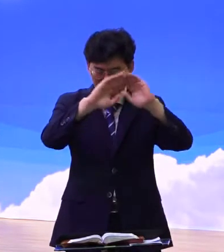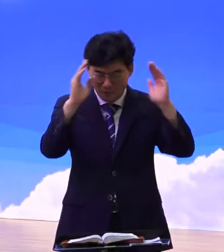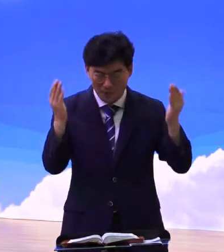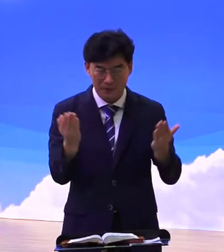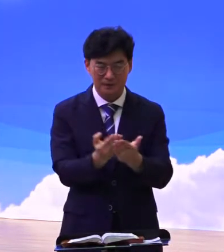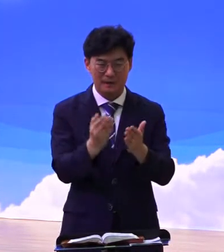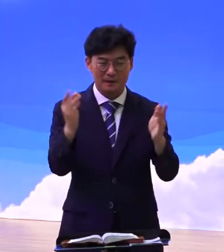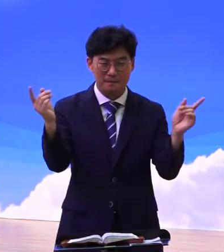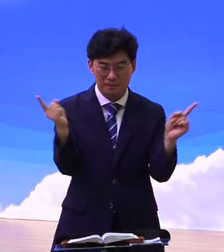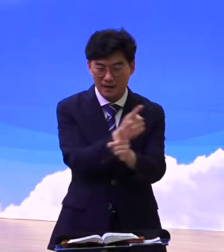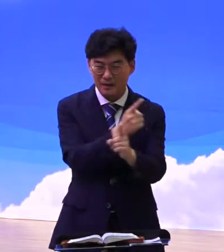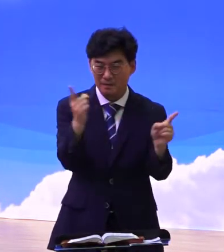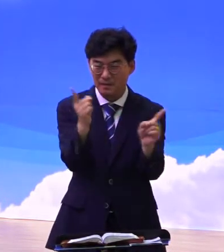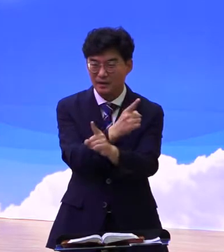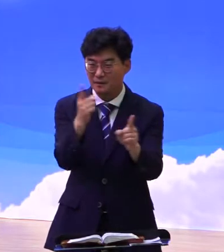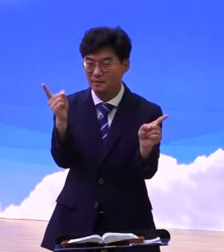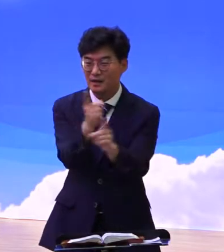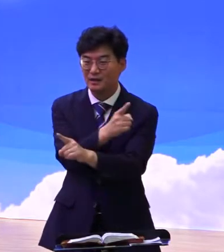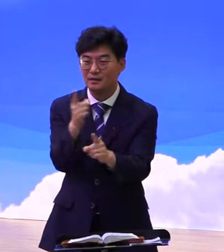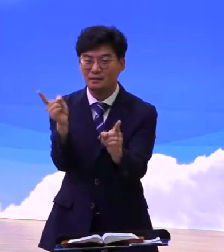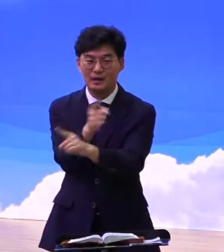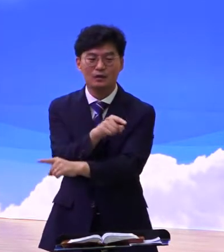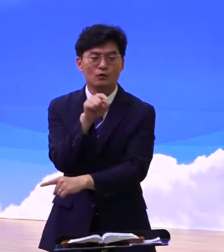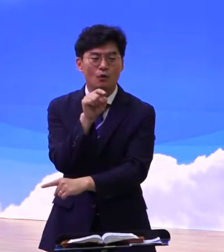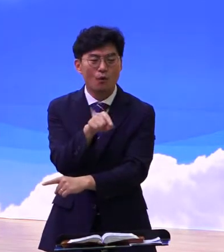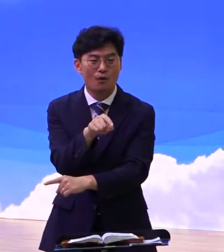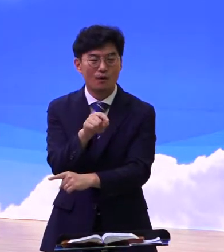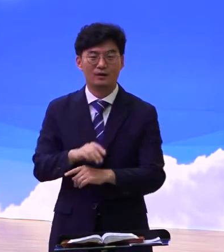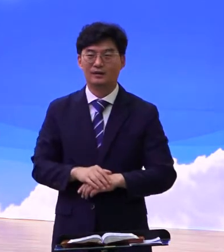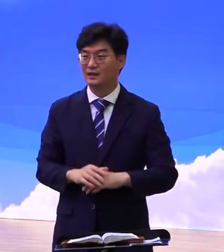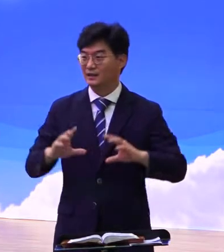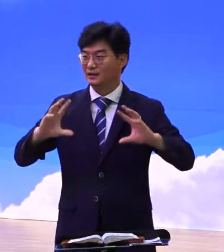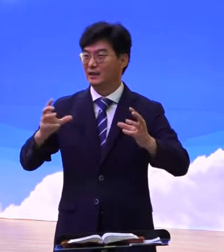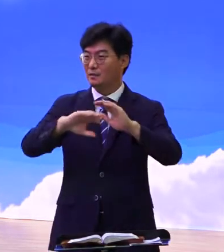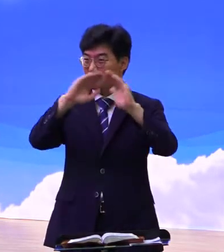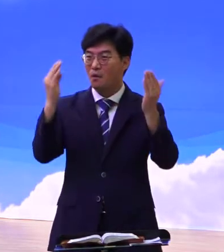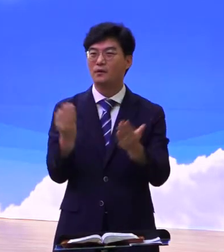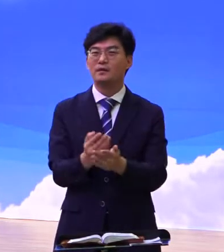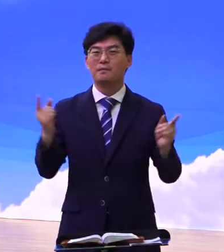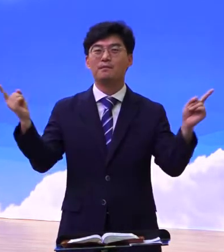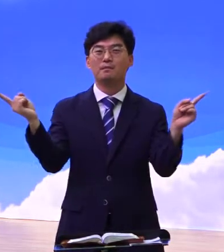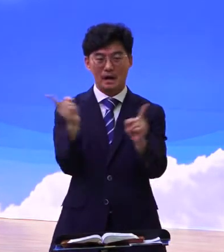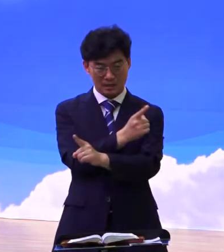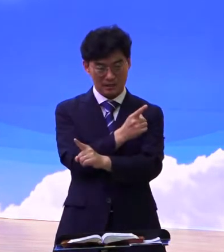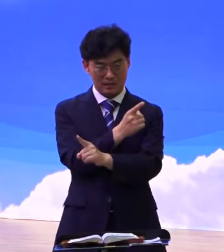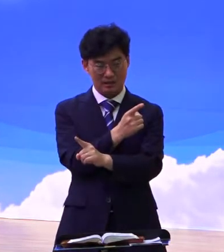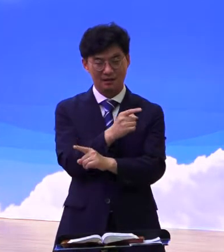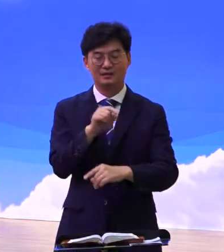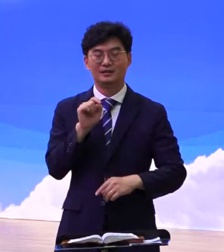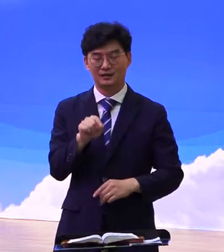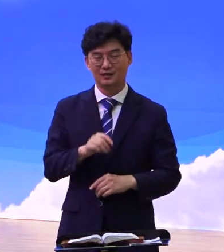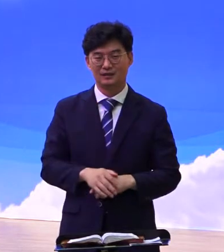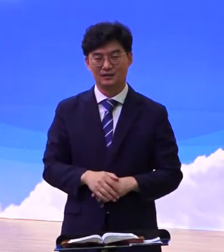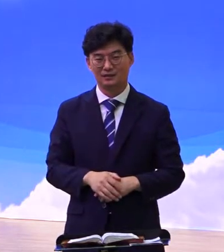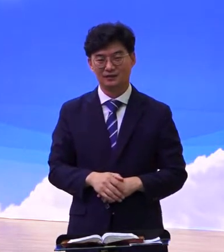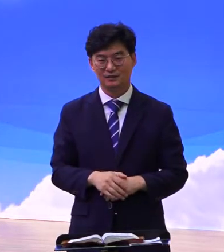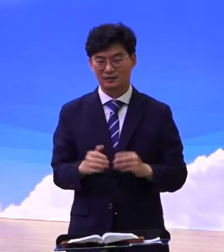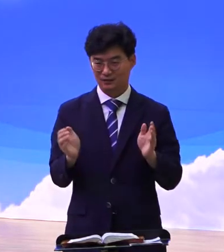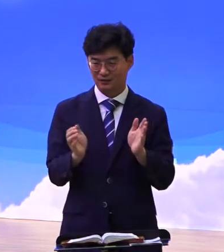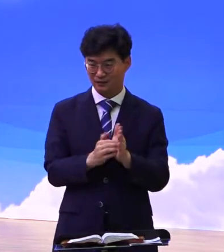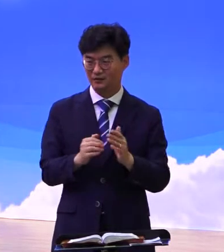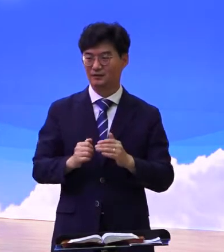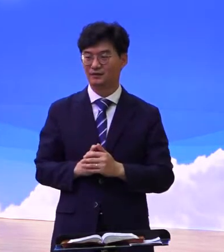변한다는 사실뿐이다 라고 했습니다. 그만큼 사실 우리도 변하고 주변의 모든